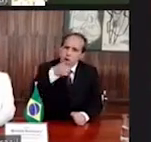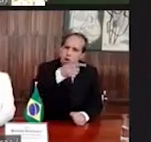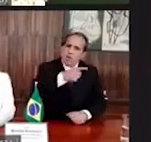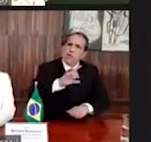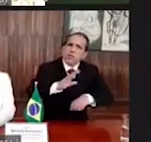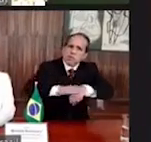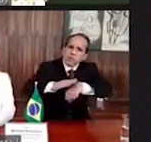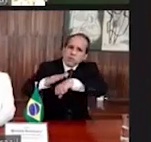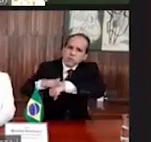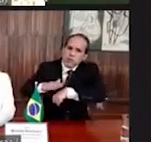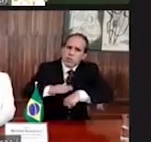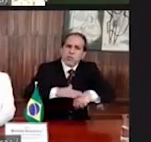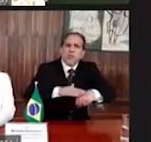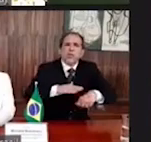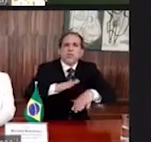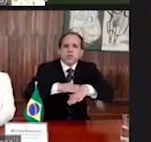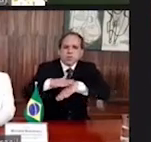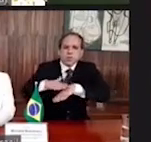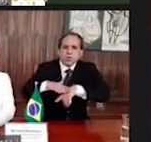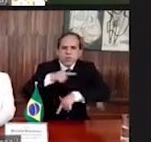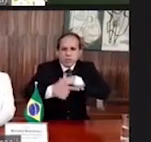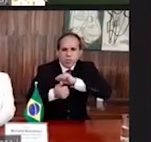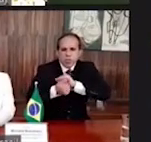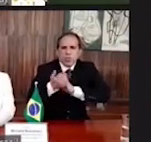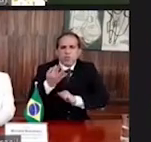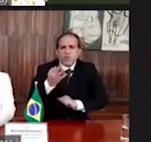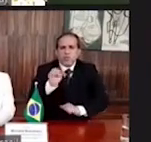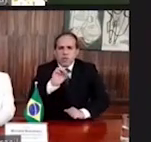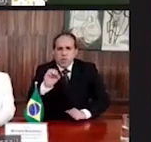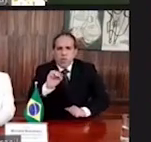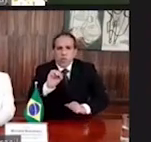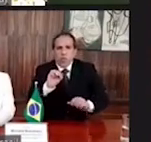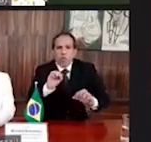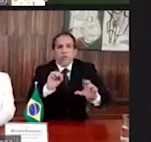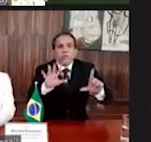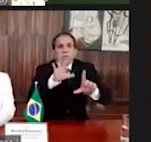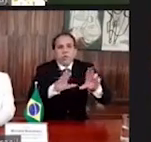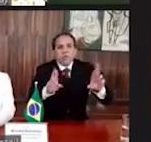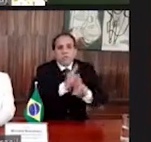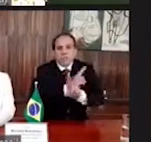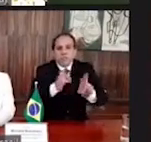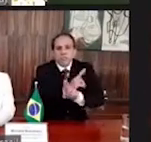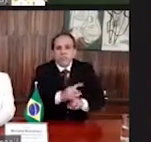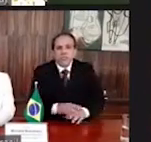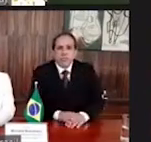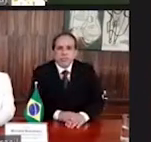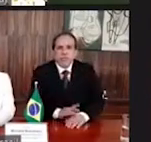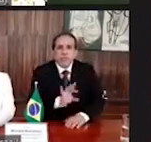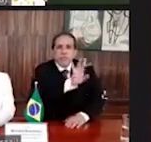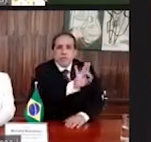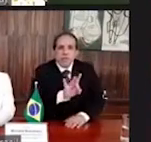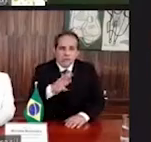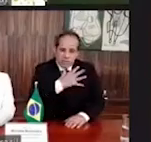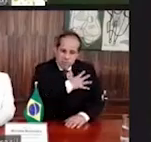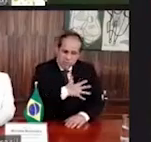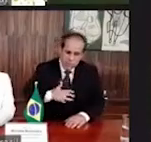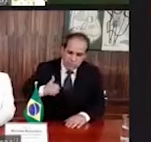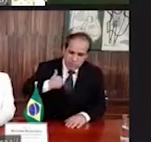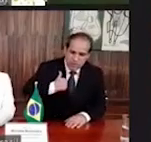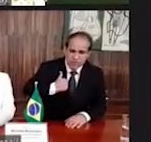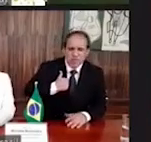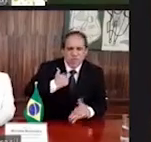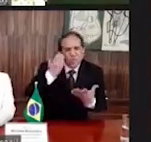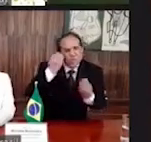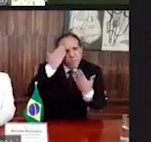estas plataformas de acción conjunta. A los panelistas, las panelistas, primeras damas, ministros, ministras, muchísimas gracias por